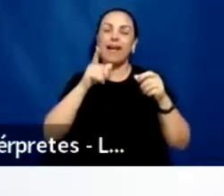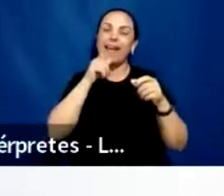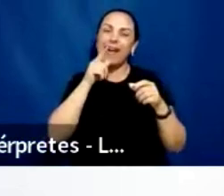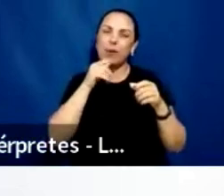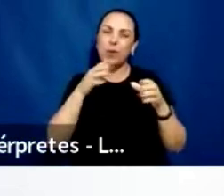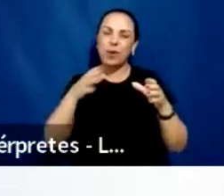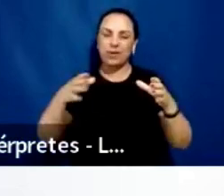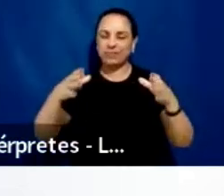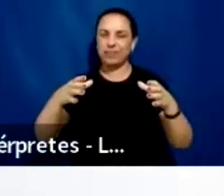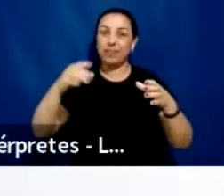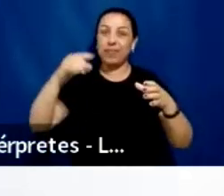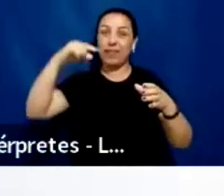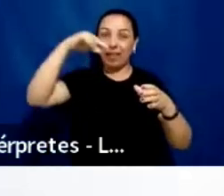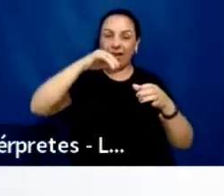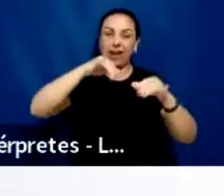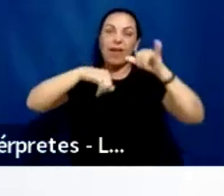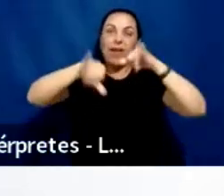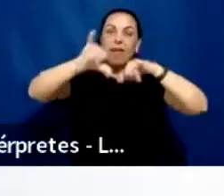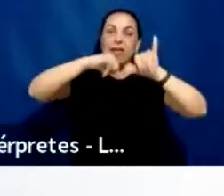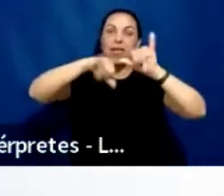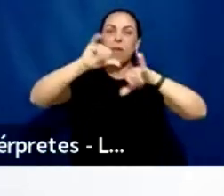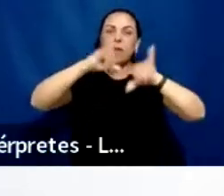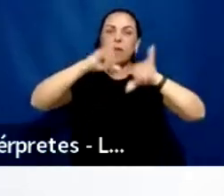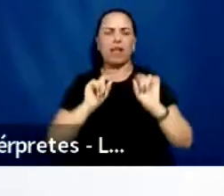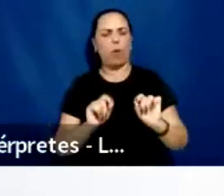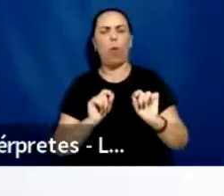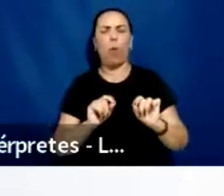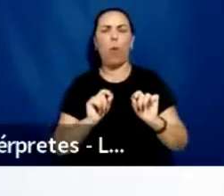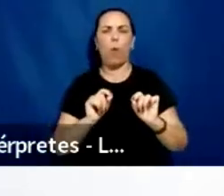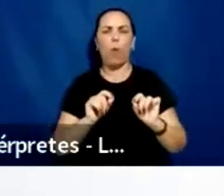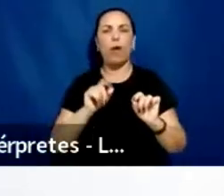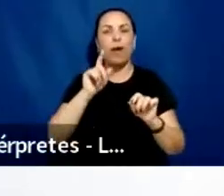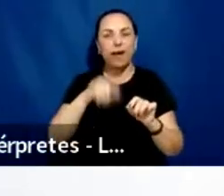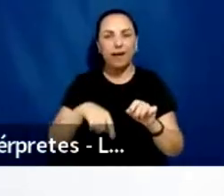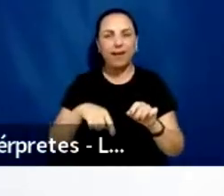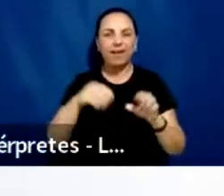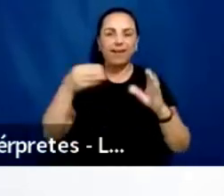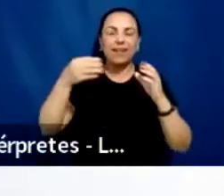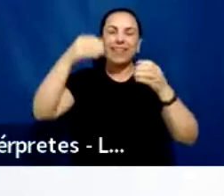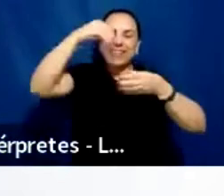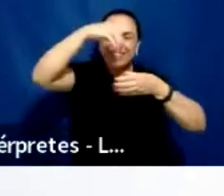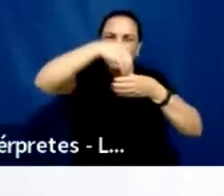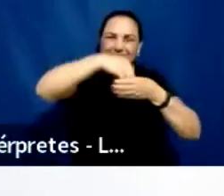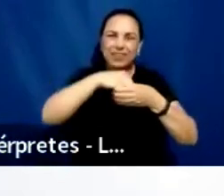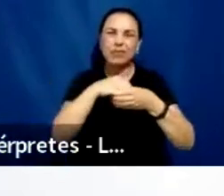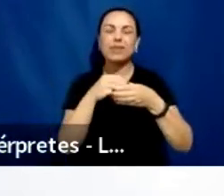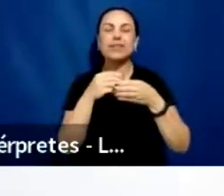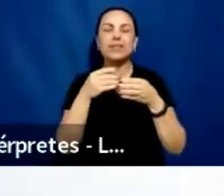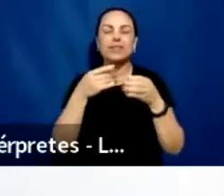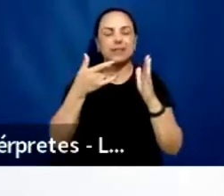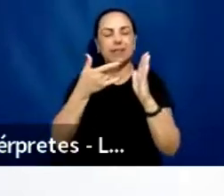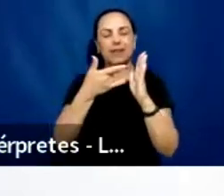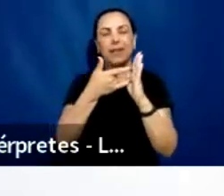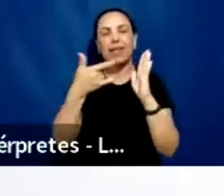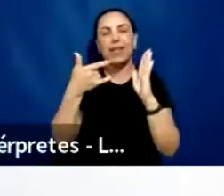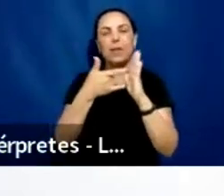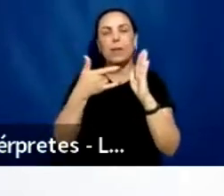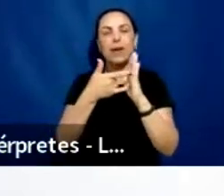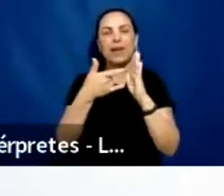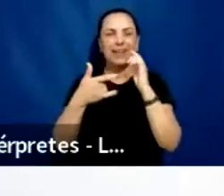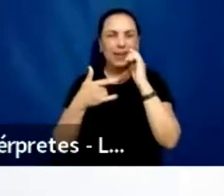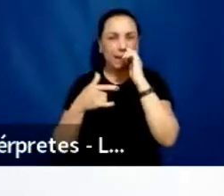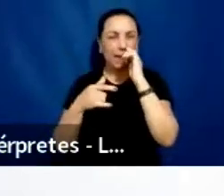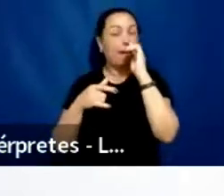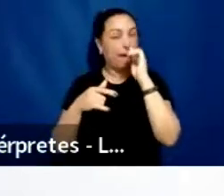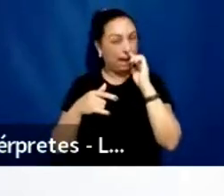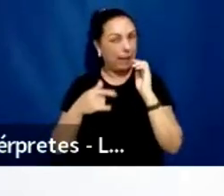água. Então, através do nosso aparelho xilocimol, quando ele fica ali imerso na água, vai acontecer